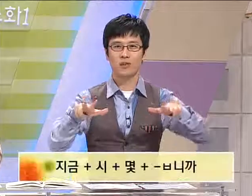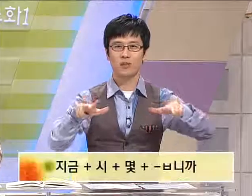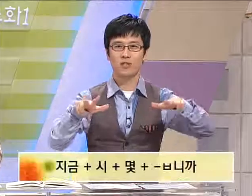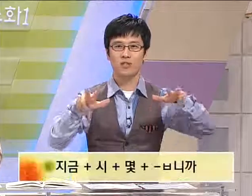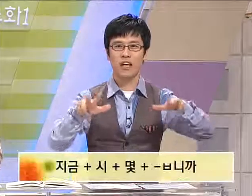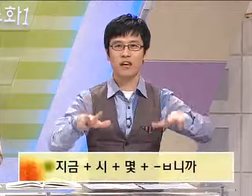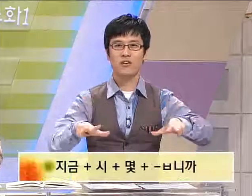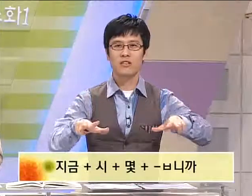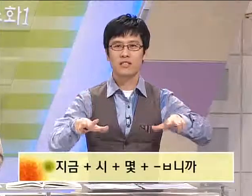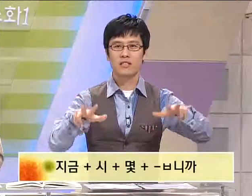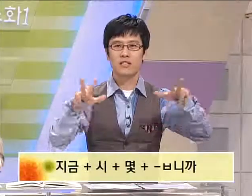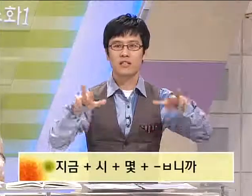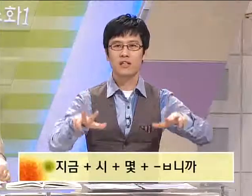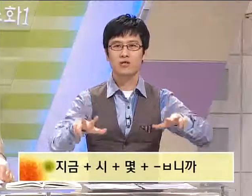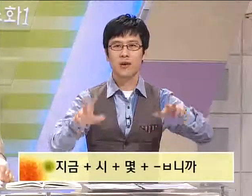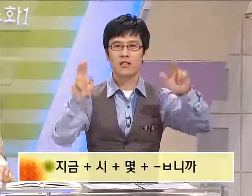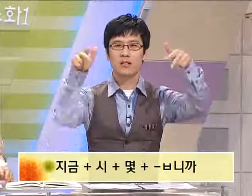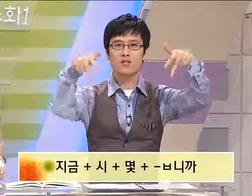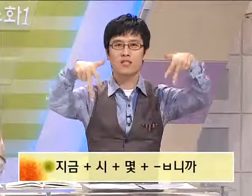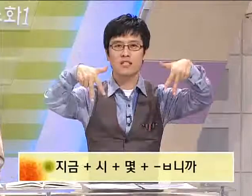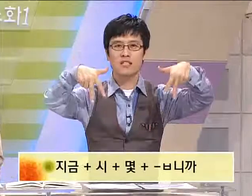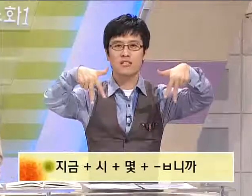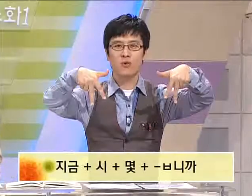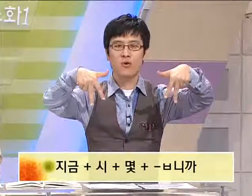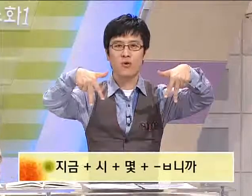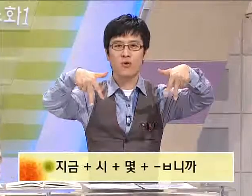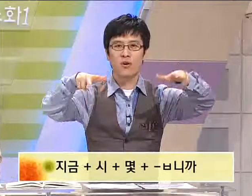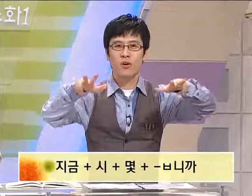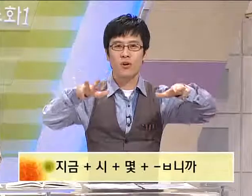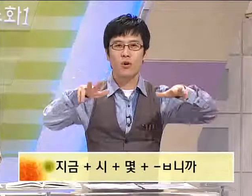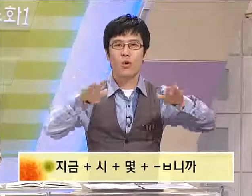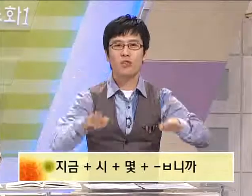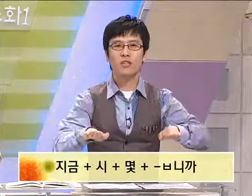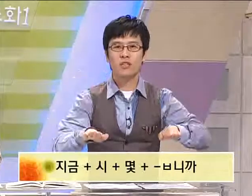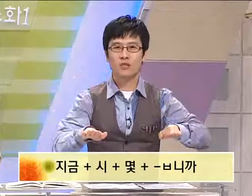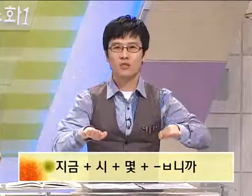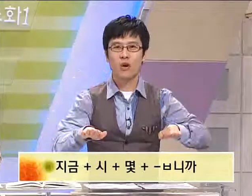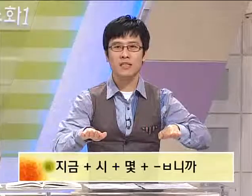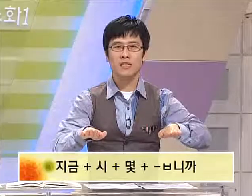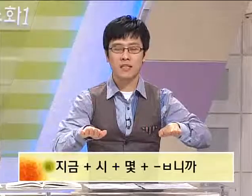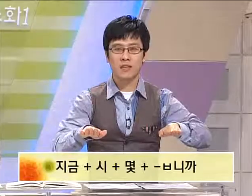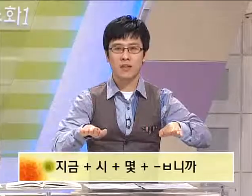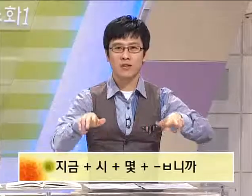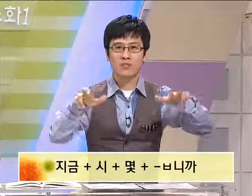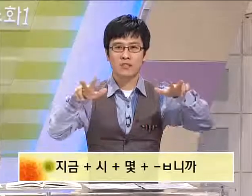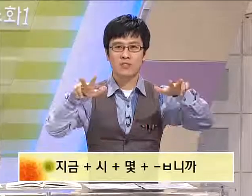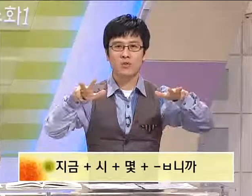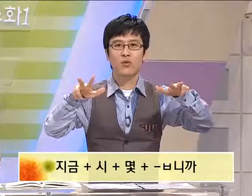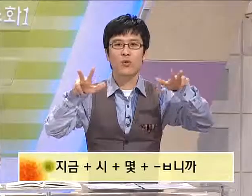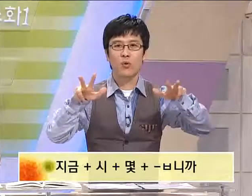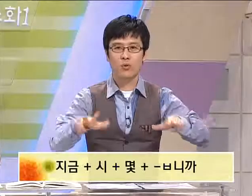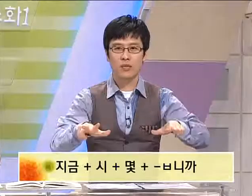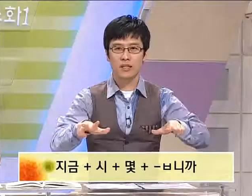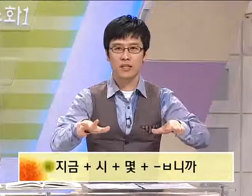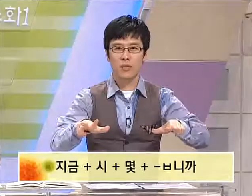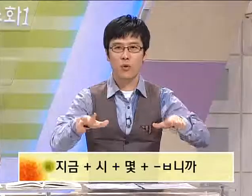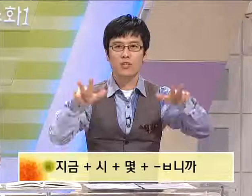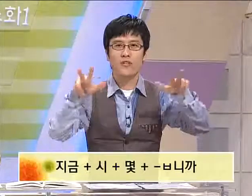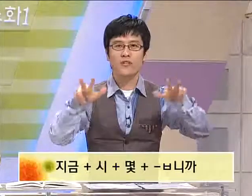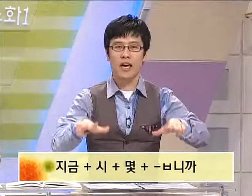배워보시는데요. 지금이라는 수화는 지문자 지읒으로 오늘이라는 수화 하실 때처럼 지읒으로 오늘 혹은 현재